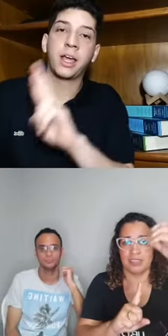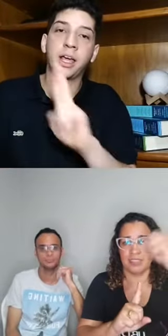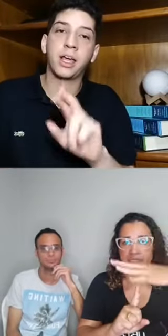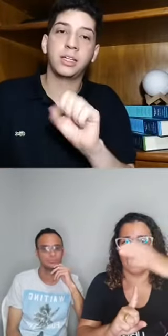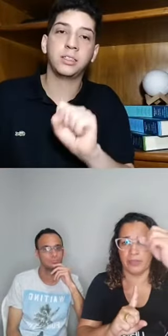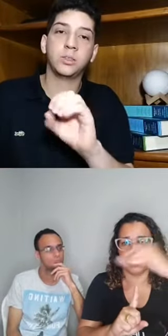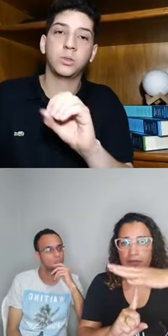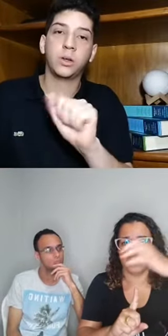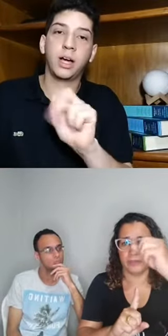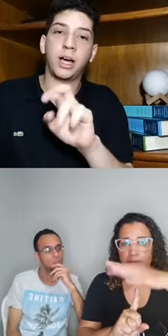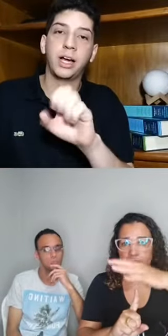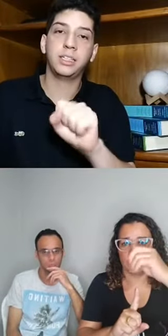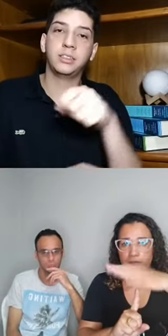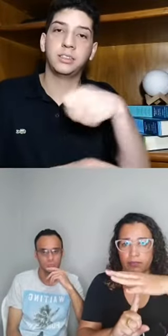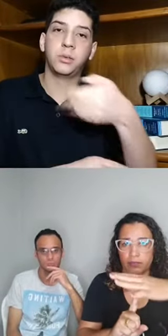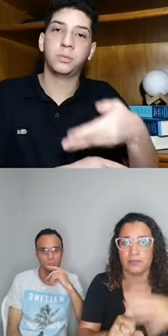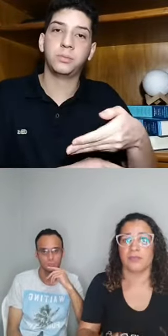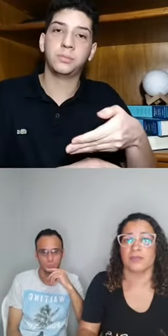Graça. Esse sinal aqui.